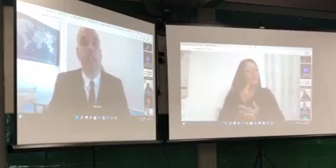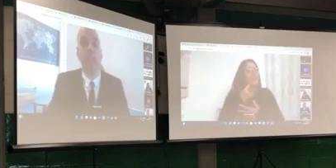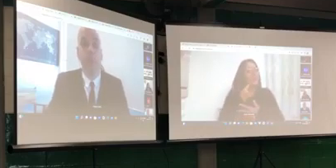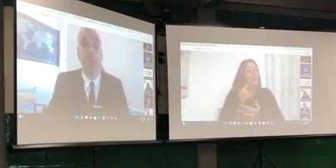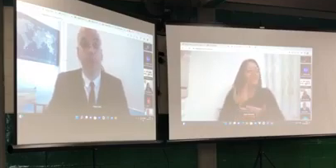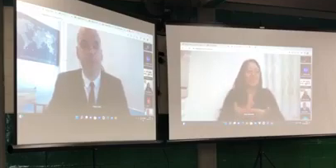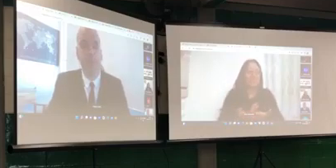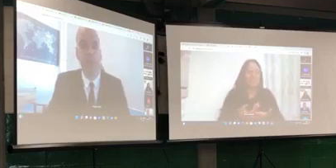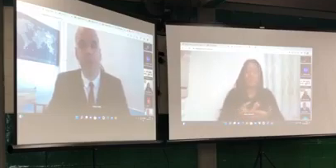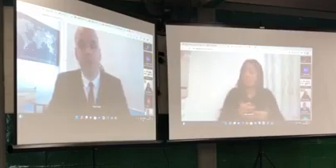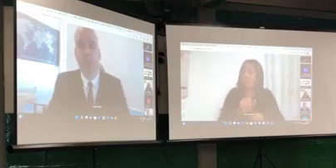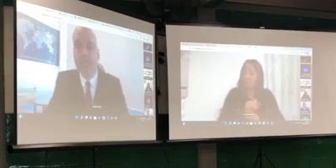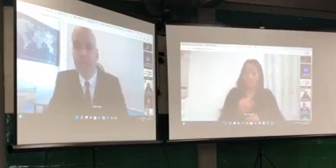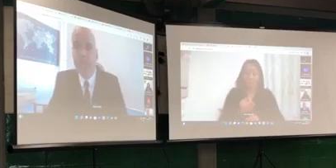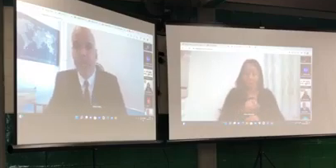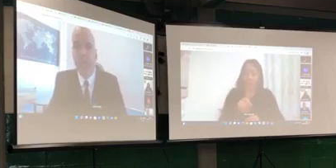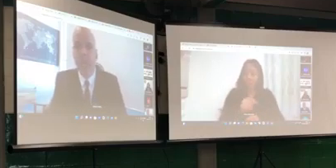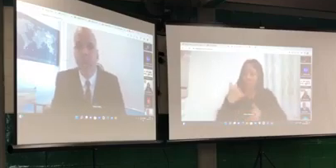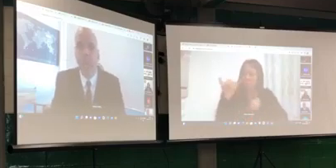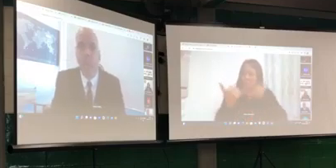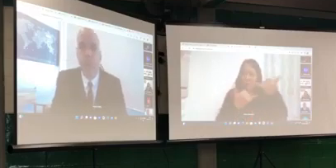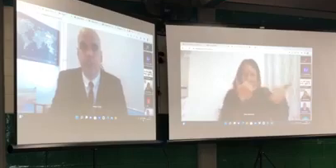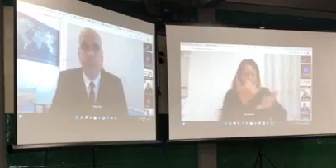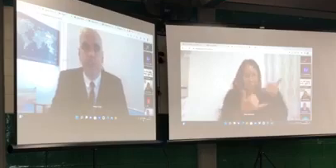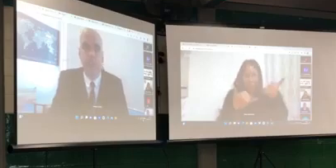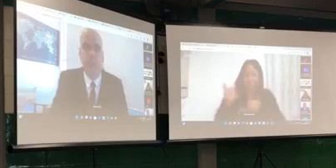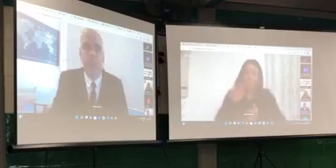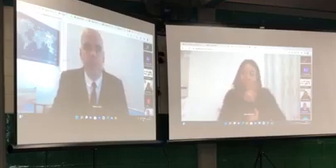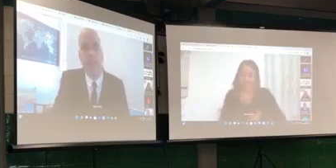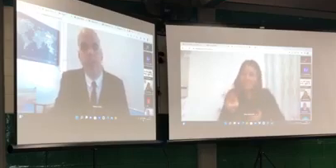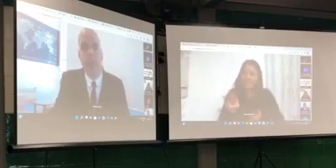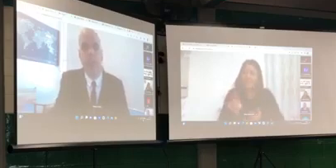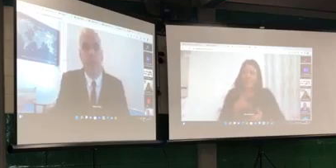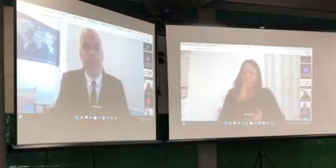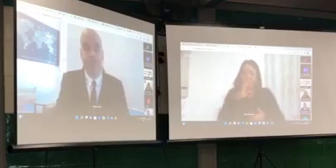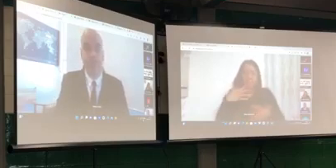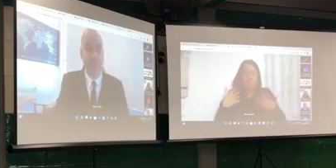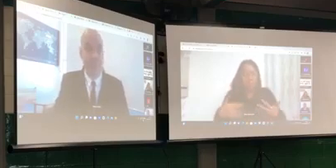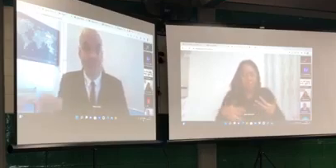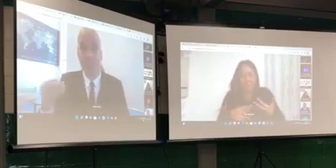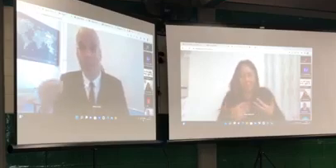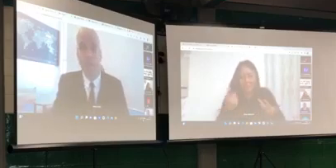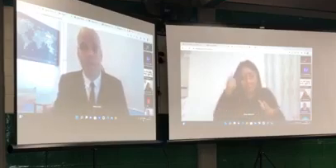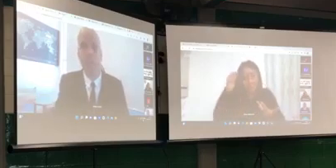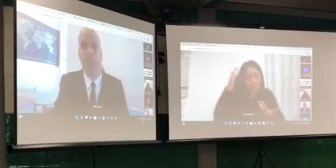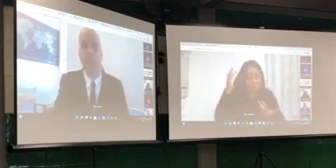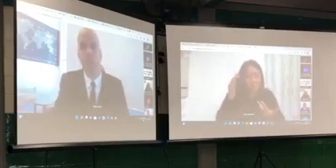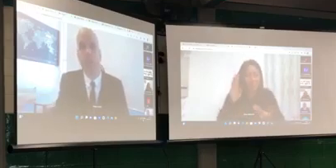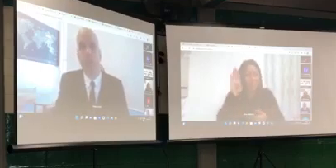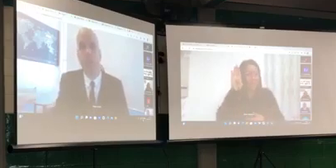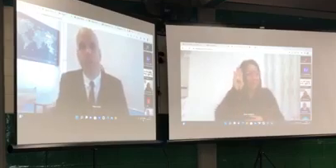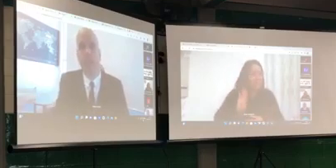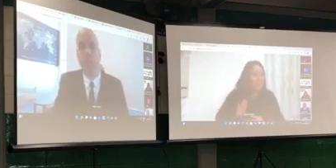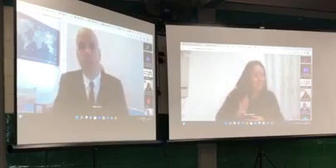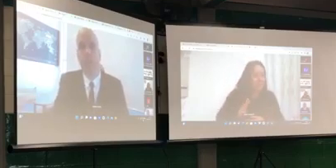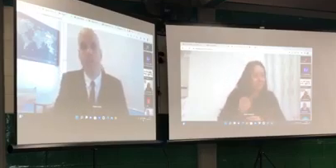E não para por aí, né? Os brinquedos, né? Vocês têm ideia, a Barbie lançou mês passado a